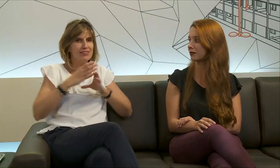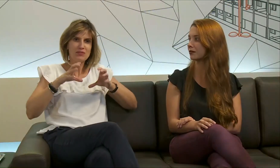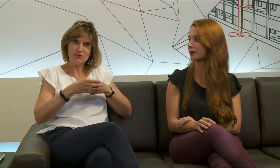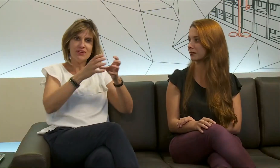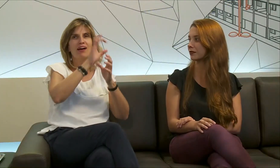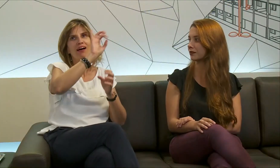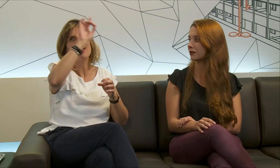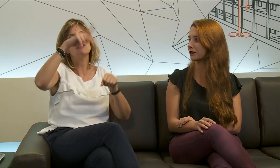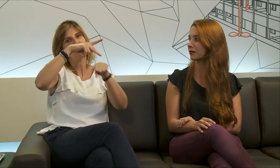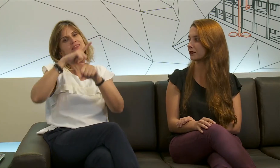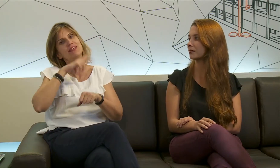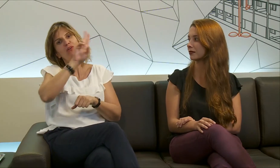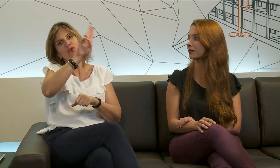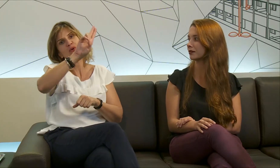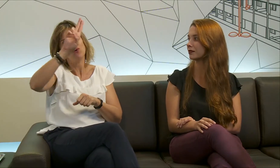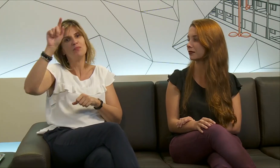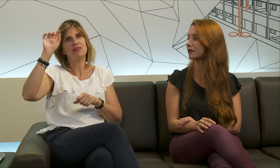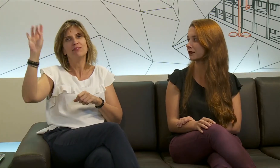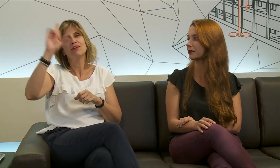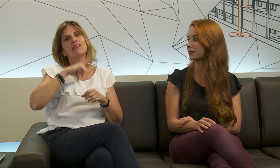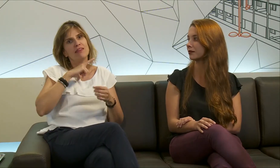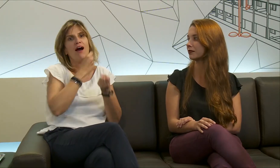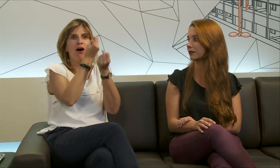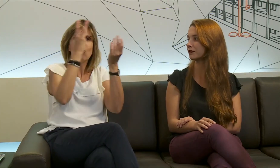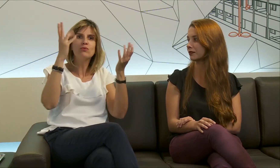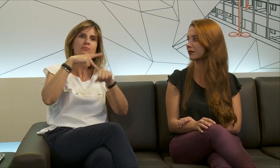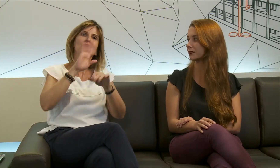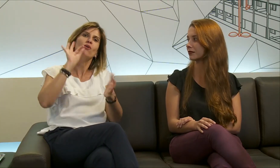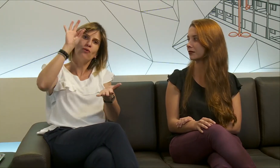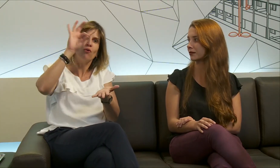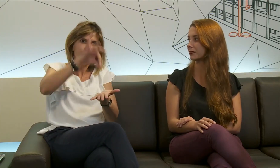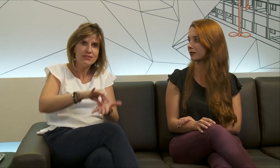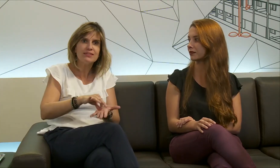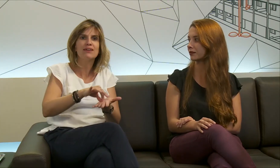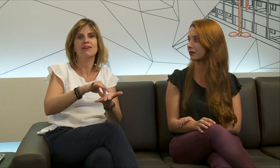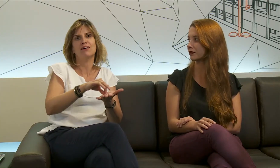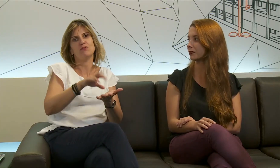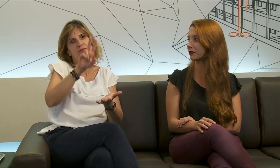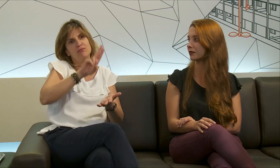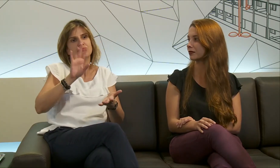Então, é a partir da cultura de cada povo que vai sendo criada a sua própria língua.